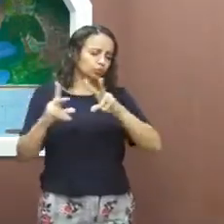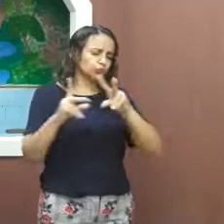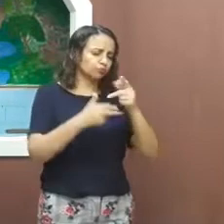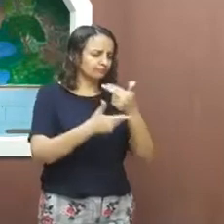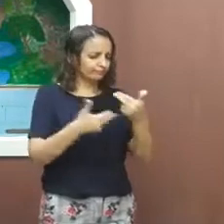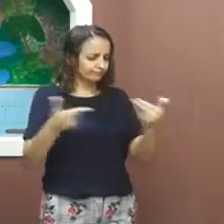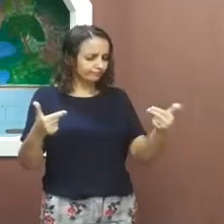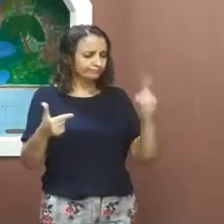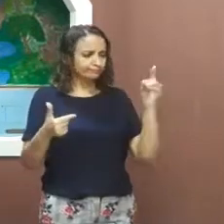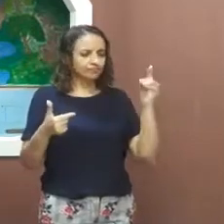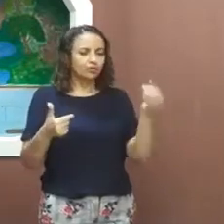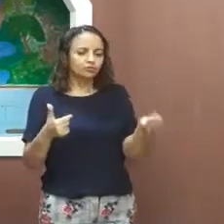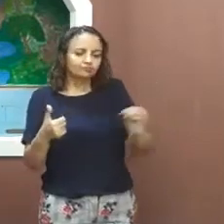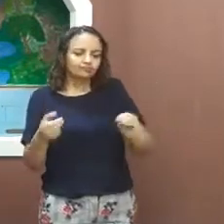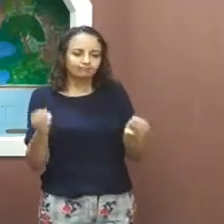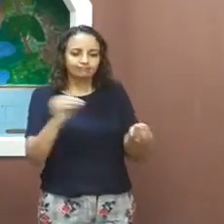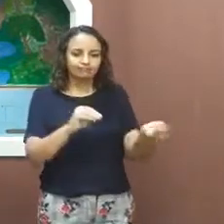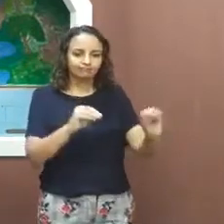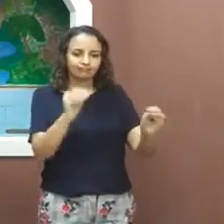acrescentadas. Portanto,